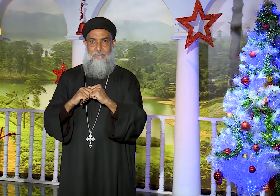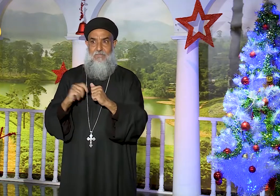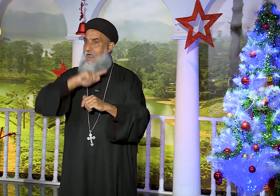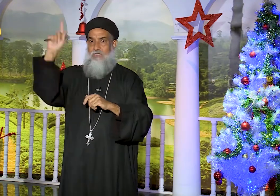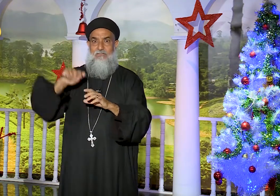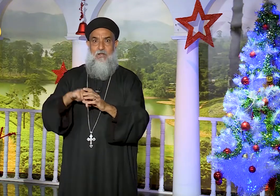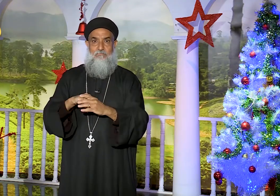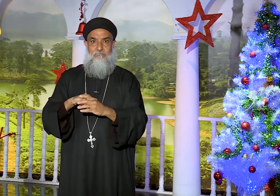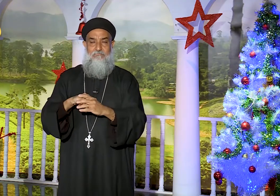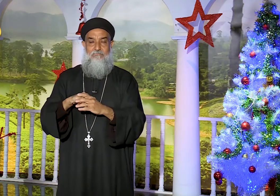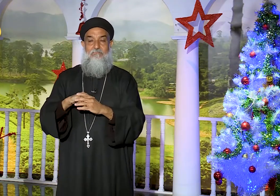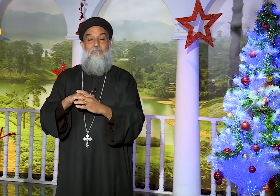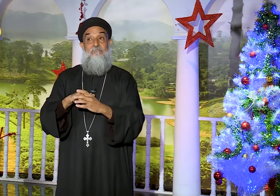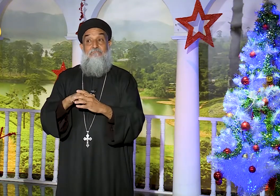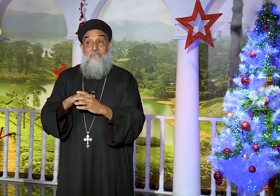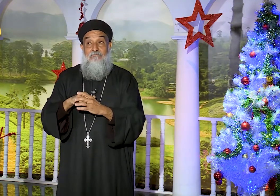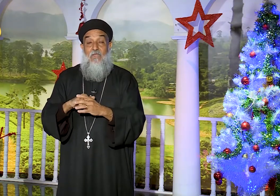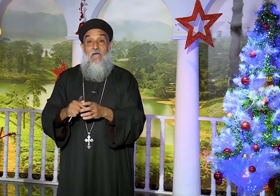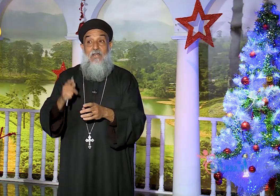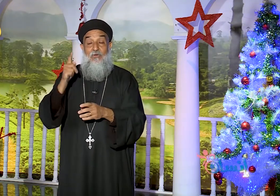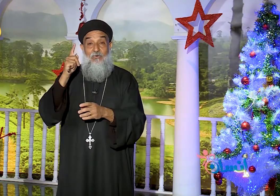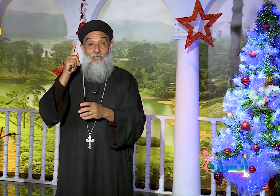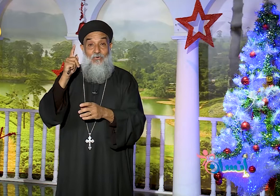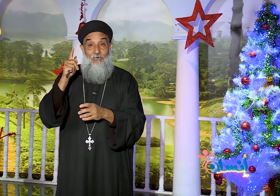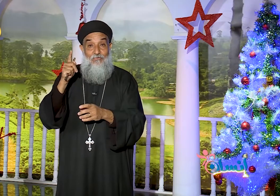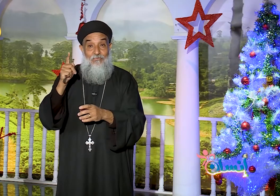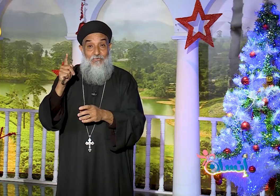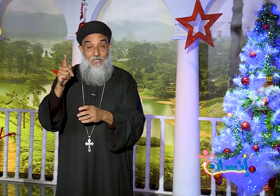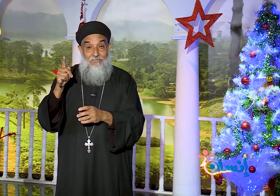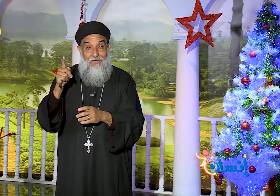لا تضطرب. قال له انت